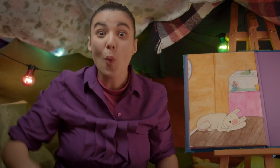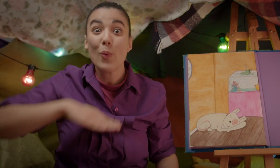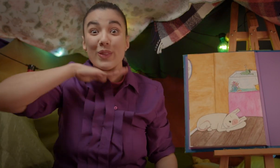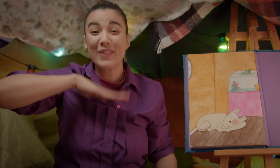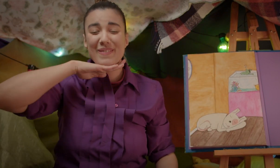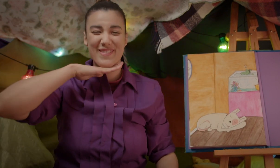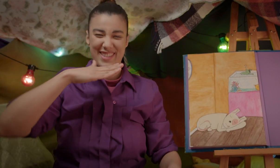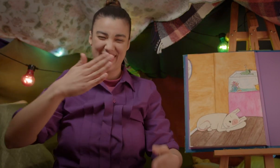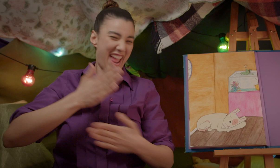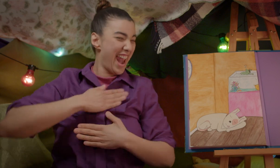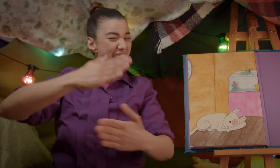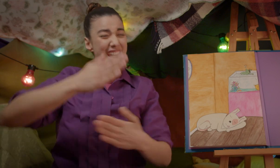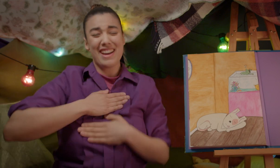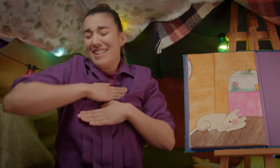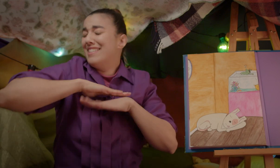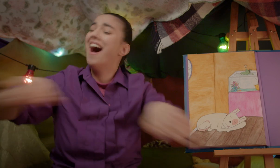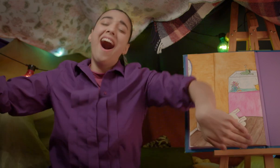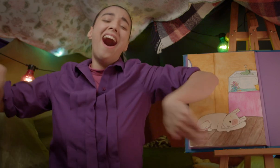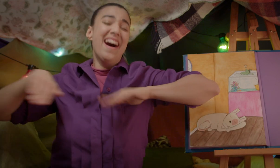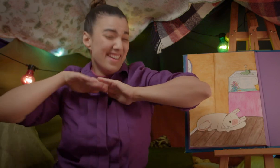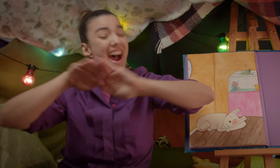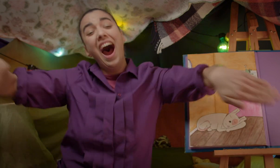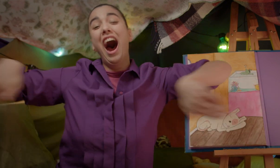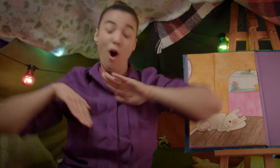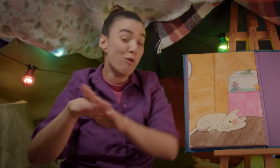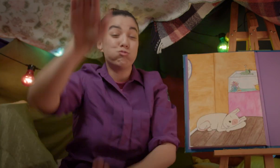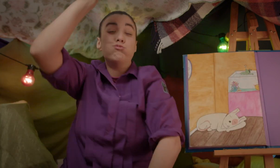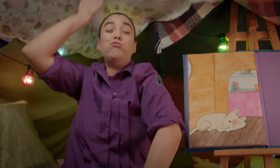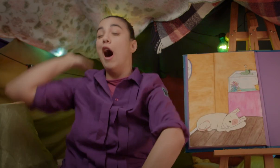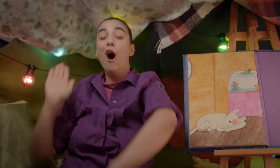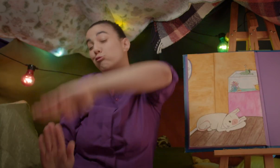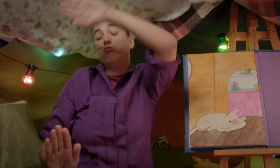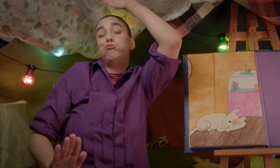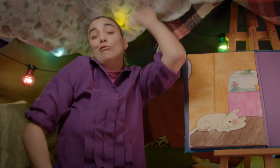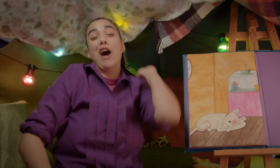Och grodan var så glad och simmade på rygg. Wee, wee, wee.